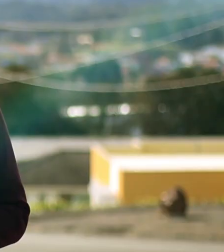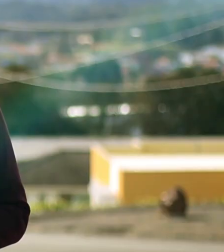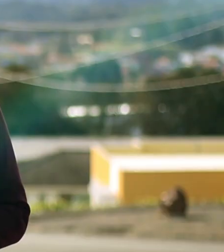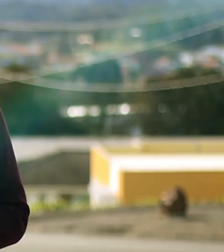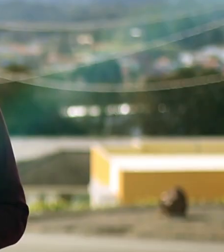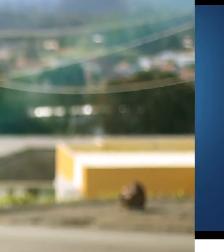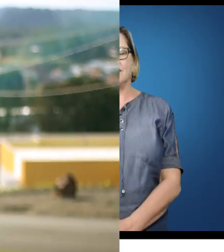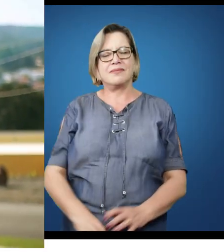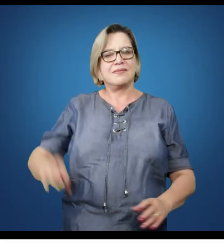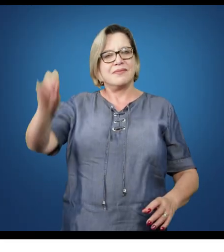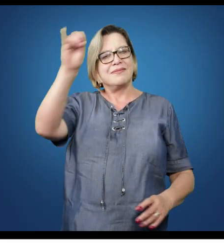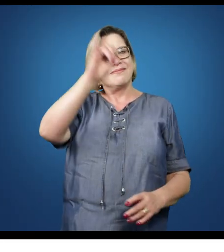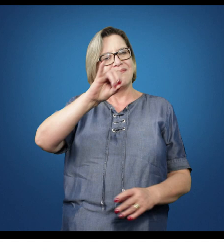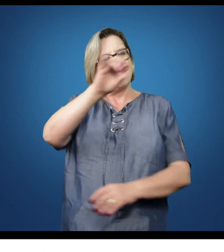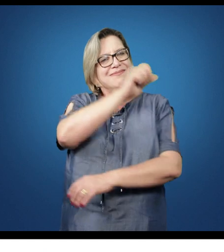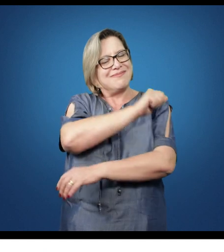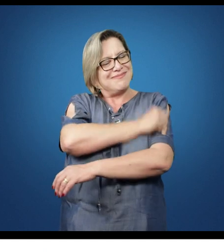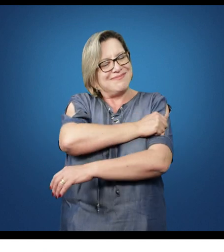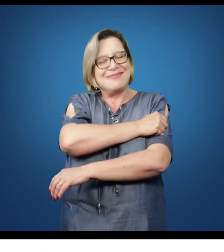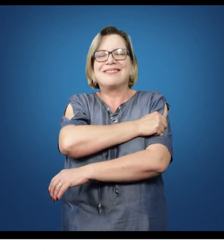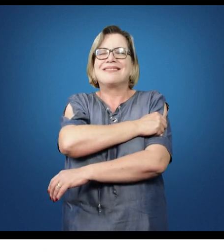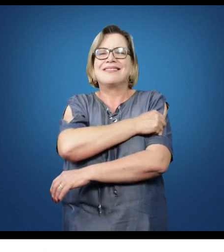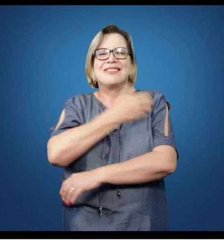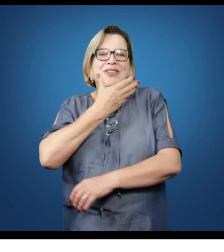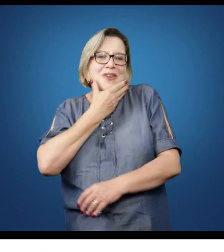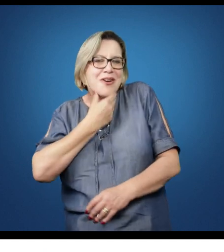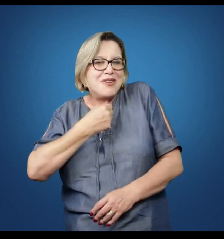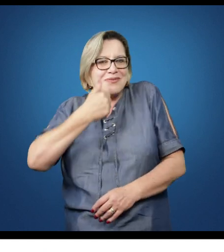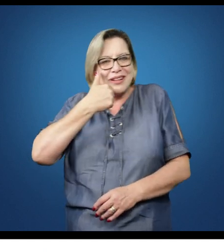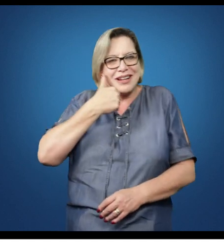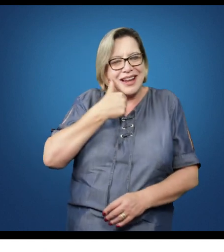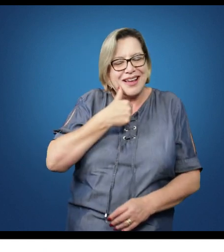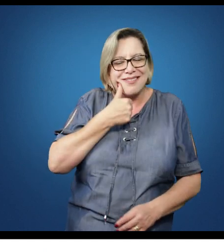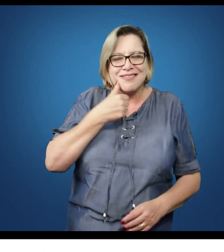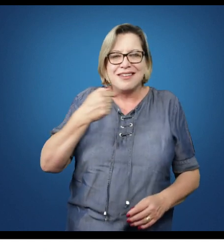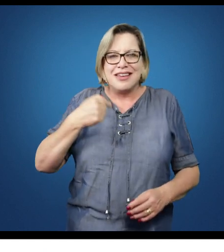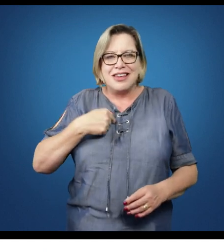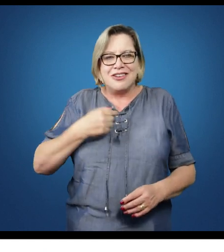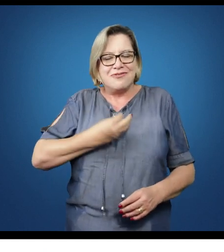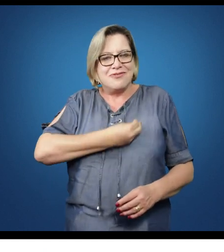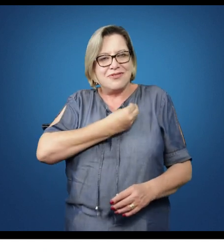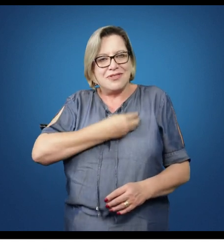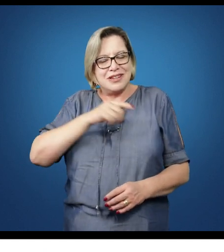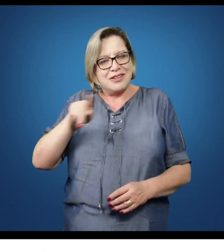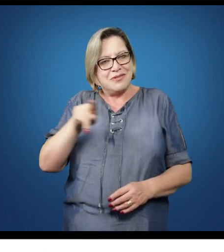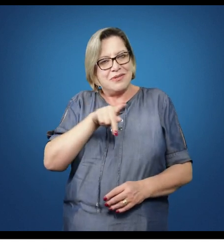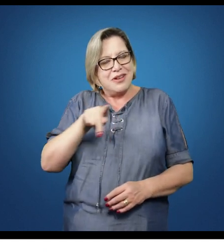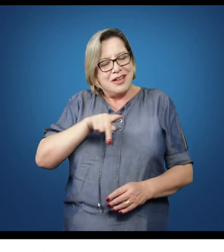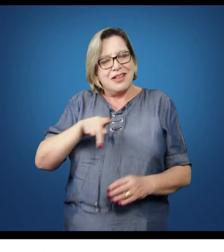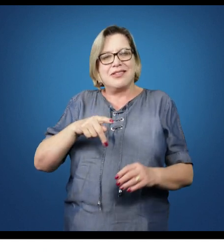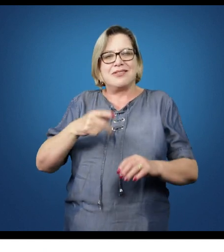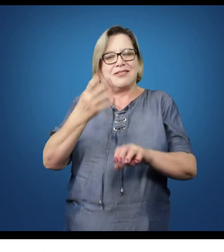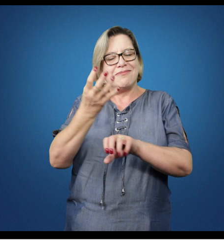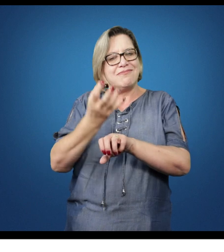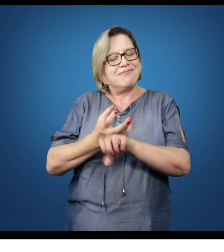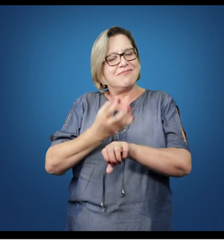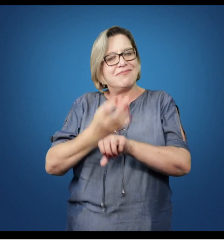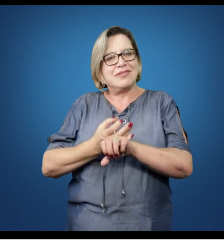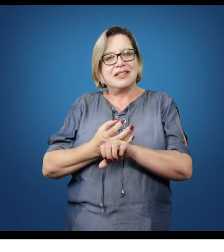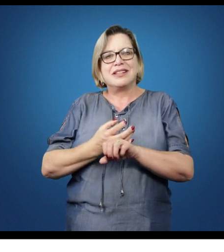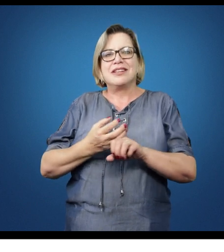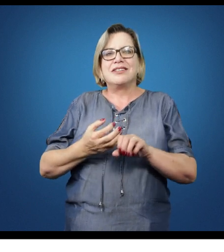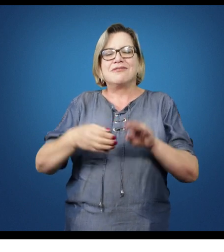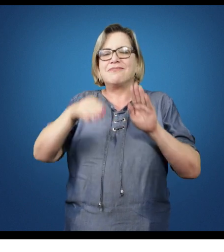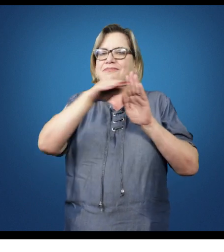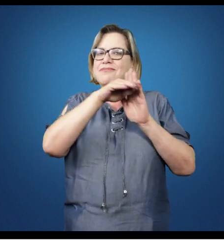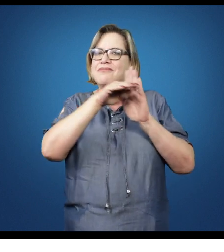olá alunos olá alunas então estou aqui professor e weldon a disciplina de projeto pedagógico integrados para discutir